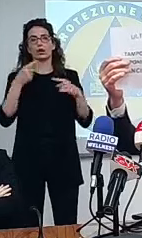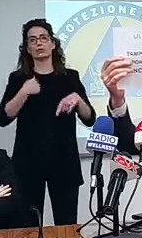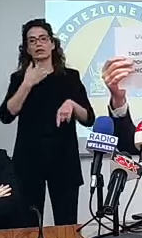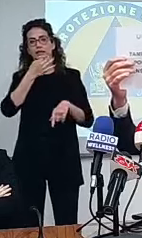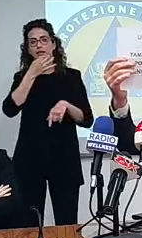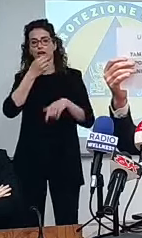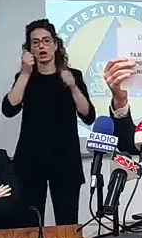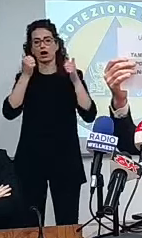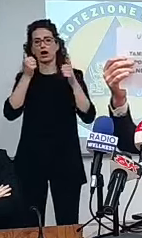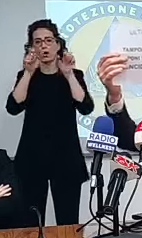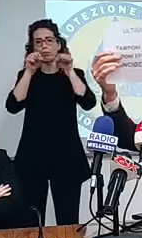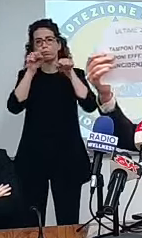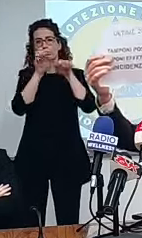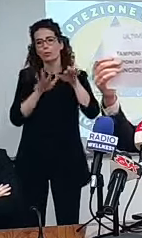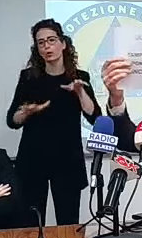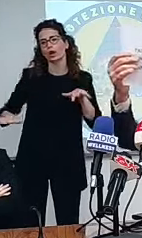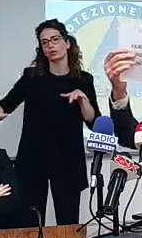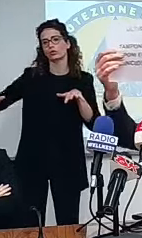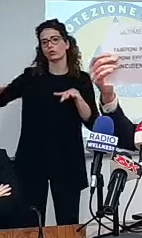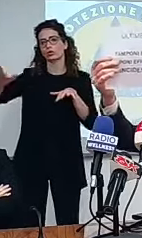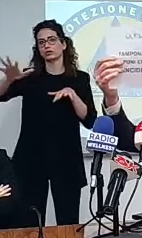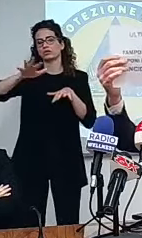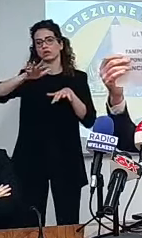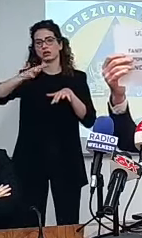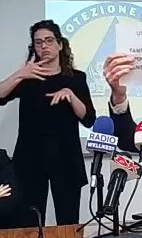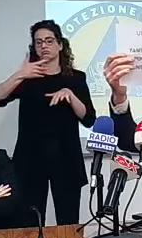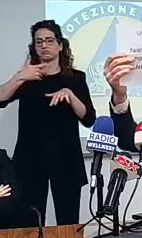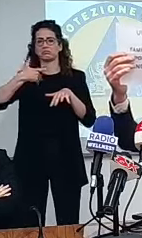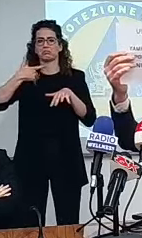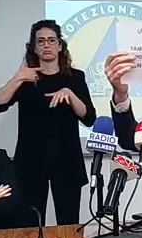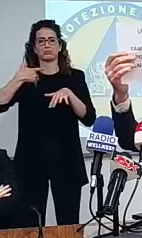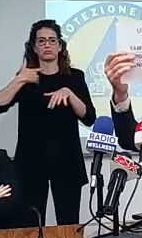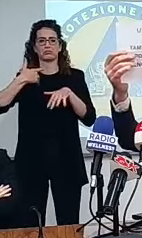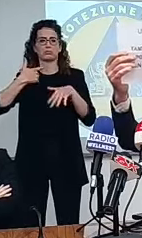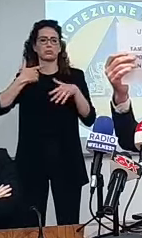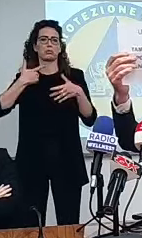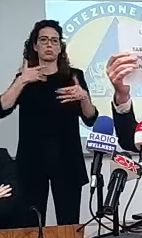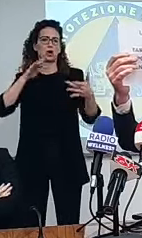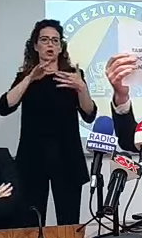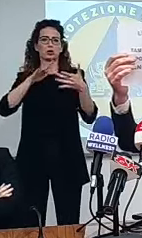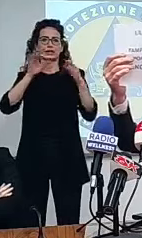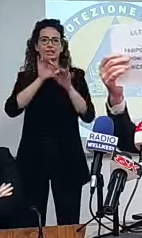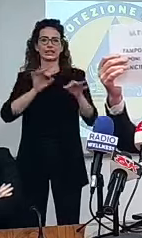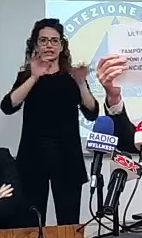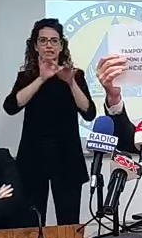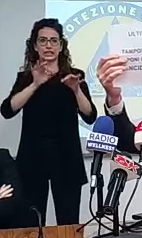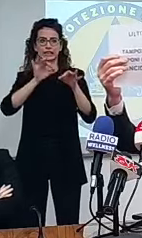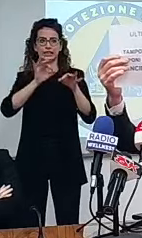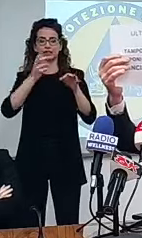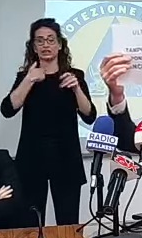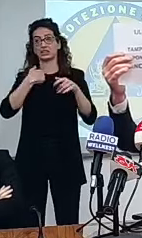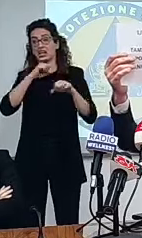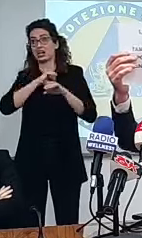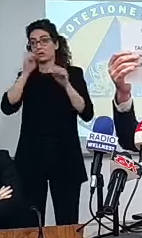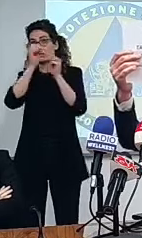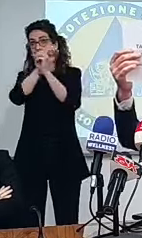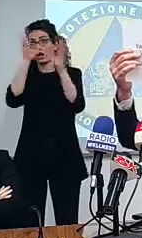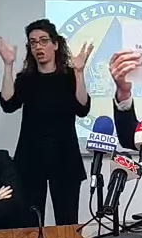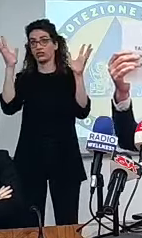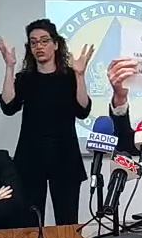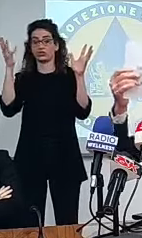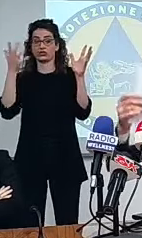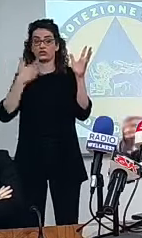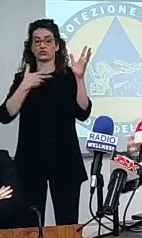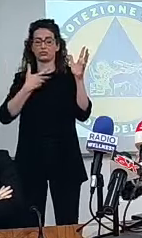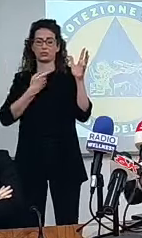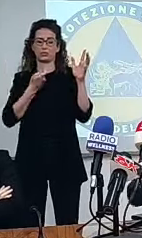sulla popolazione invece indifferenziata e indistinta che non ha avuto contatti con positivi, immagino che sarebbe infinitesimale